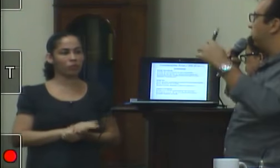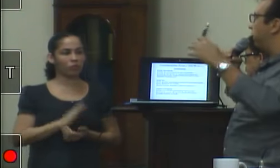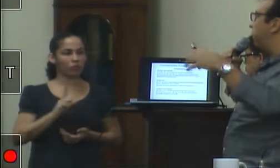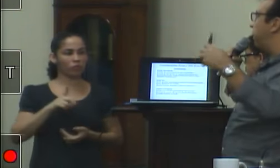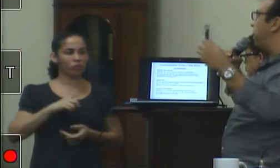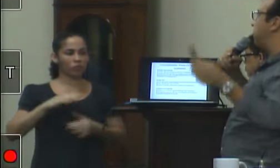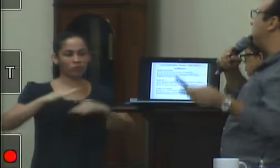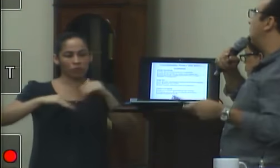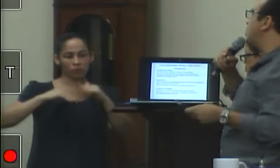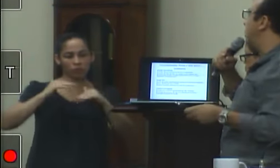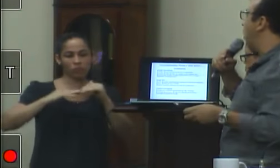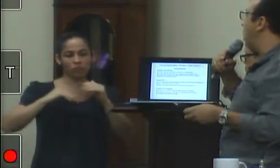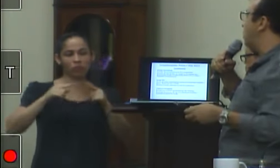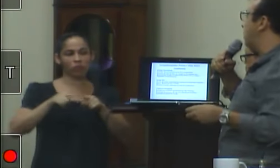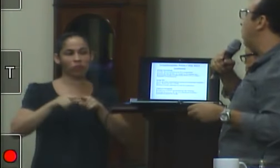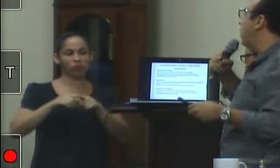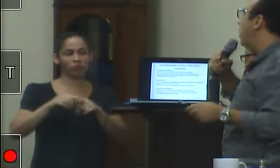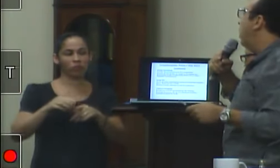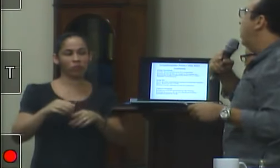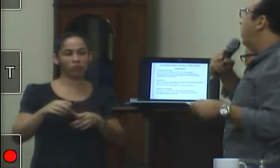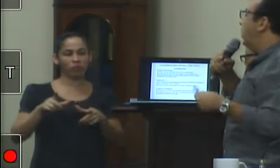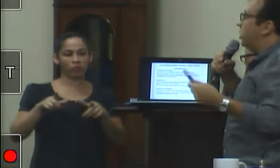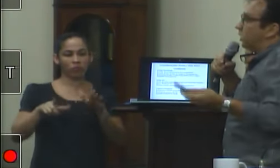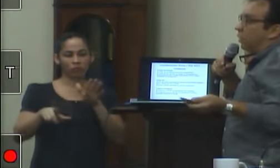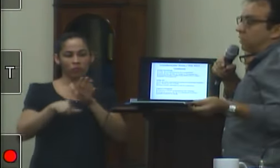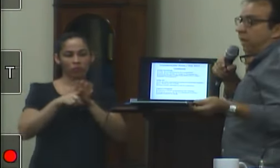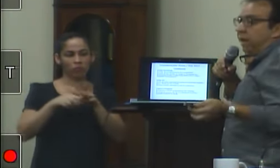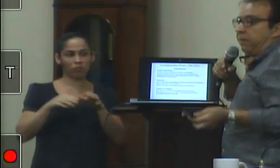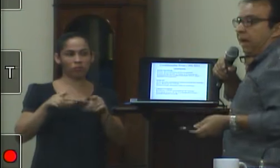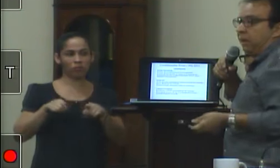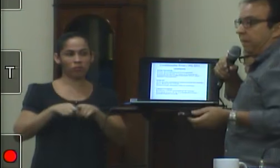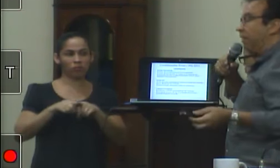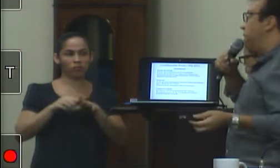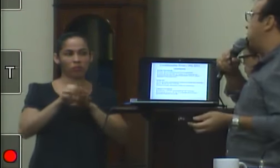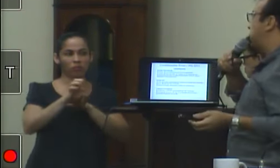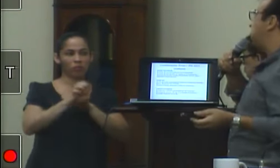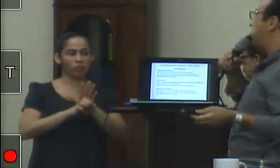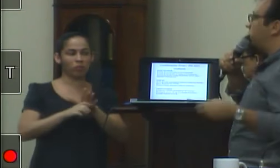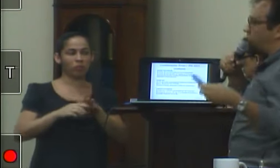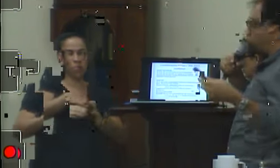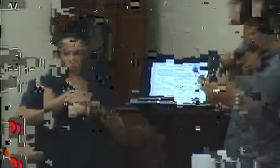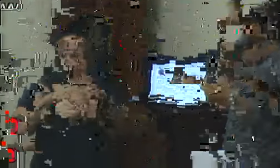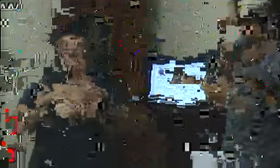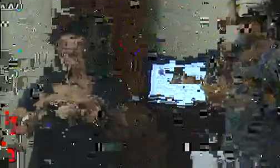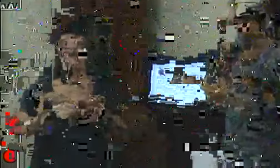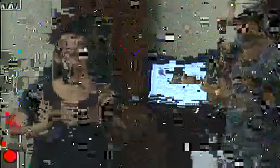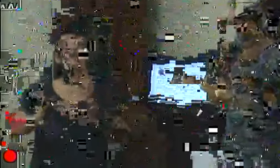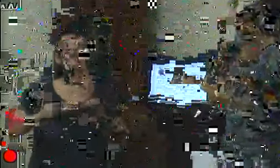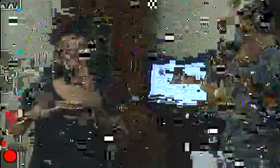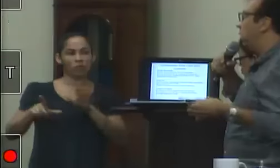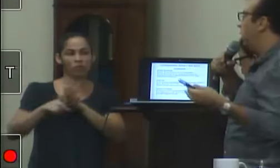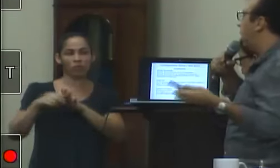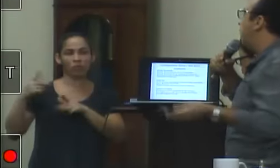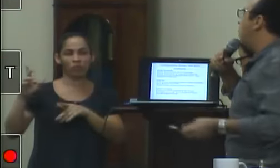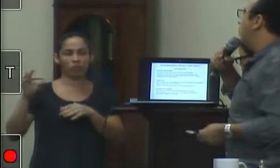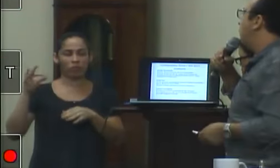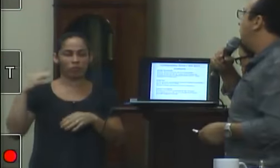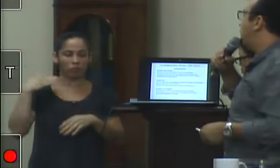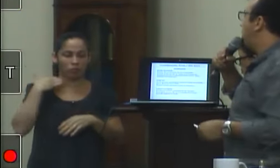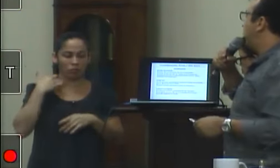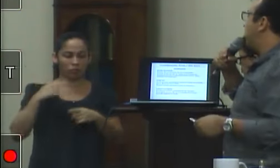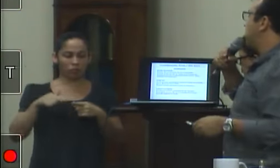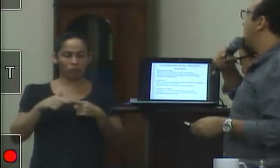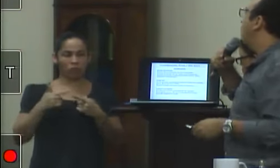qualificação que está em fase final de homologação, e o edital será encaminhado previamente para o Tribunal de Contas, atendendo, né,